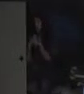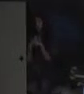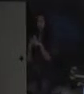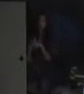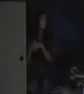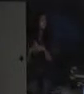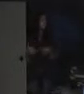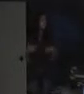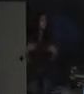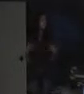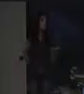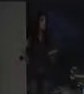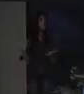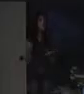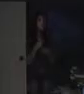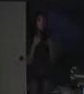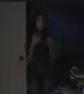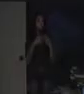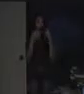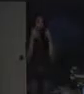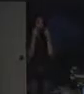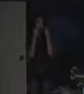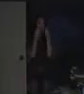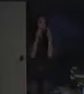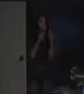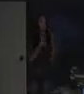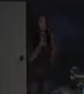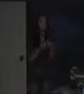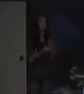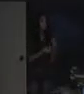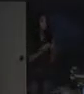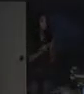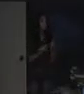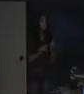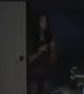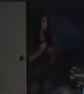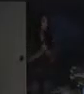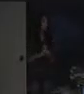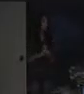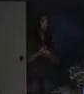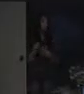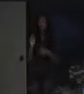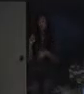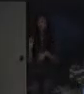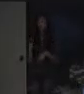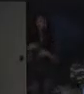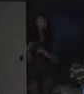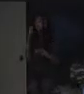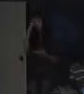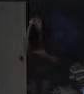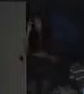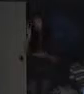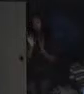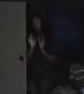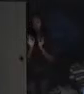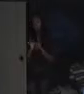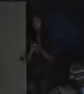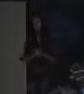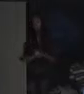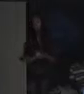no sentido da gente atentar e ver como a gente discutir nessa questão. E às vezes a prefeitura outro, né?